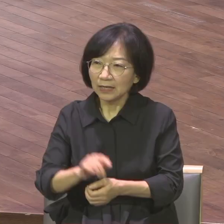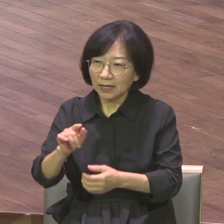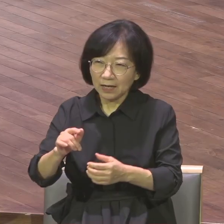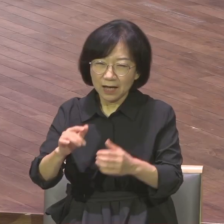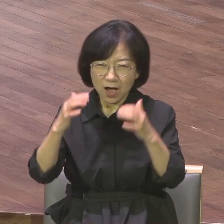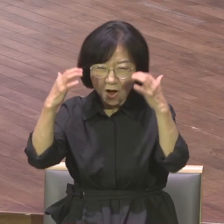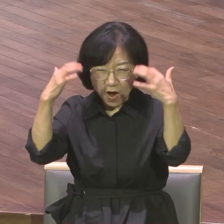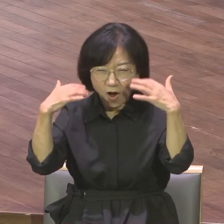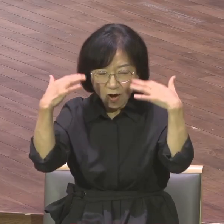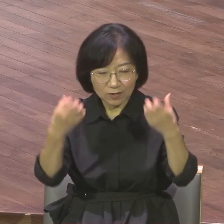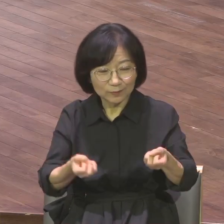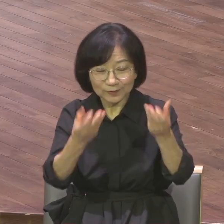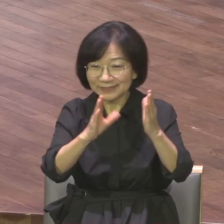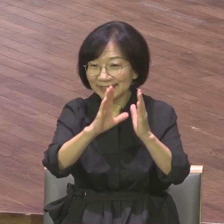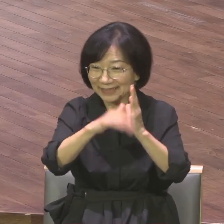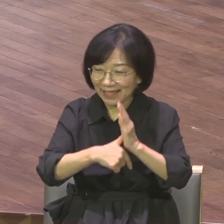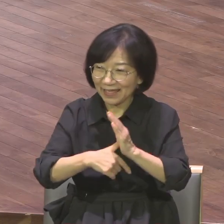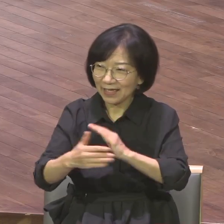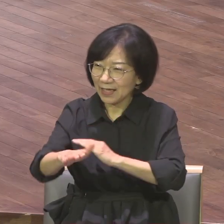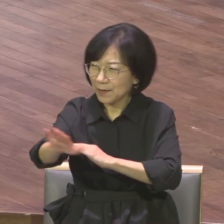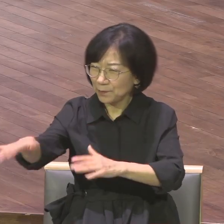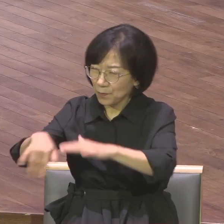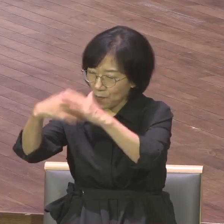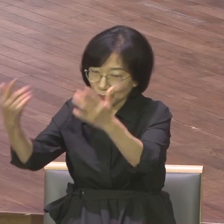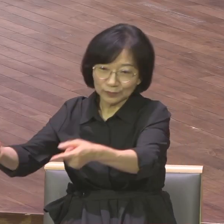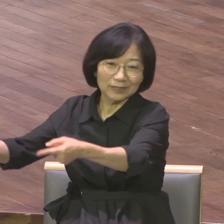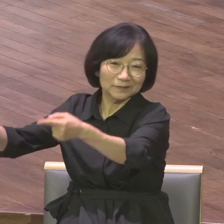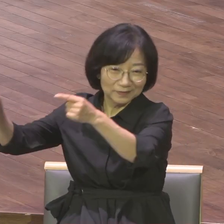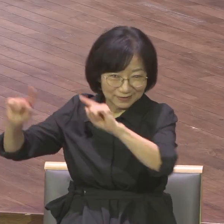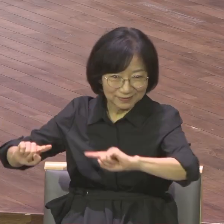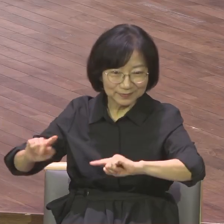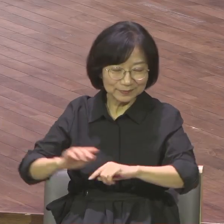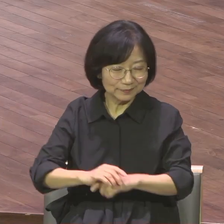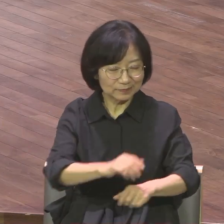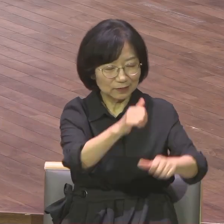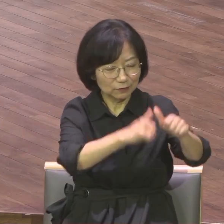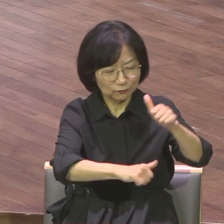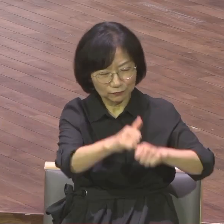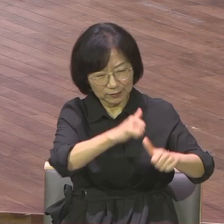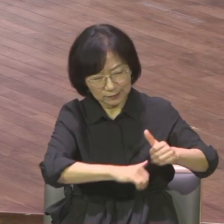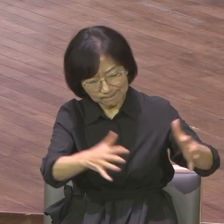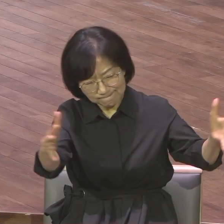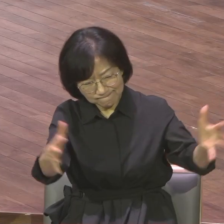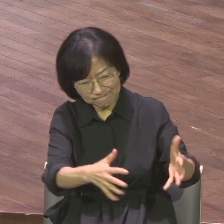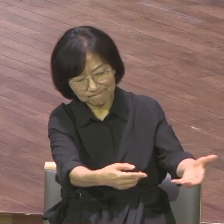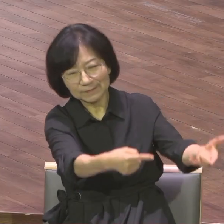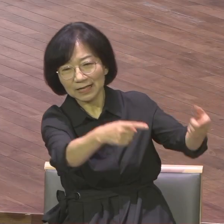참여하고 전 우리 다음 세대를 참여하는 하나님이 기뻐하시는